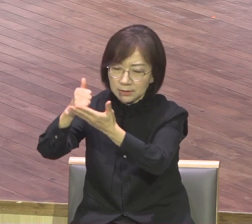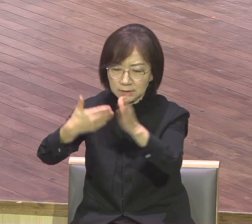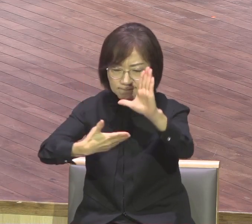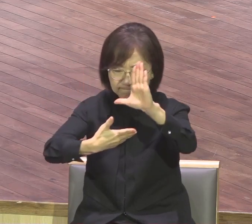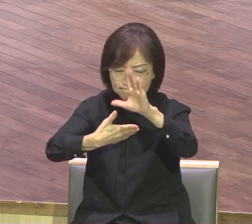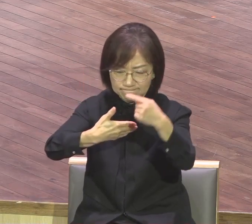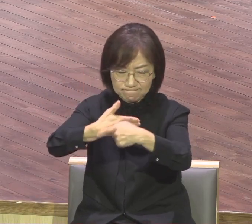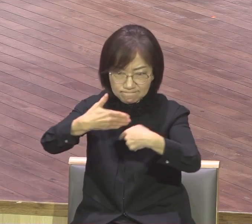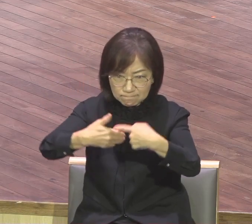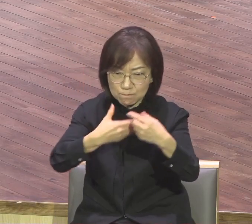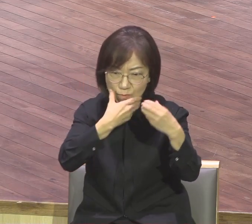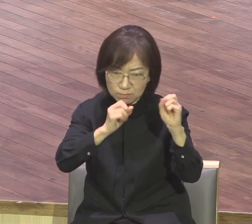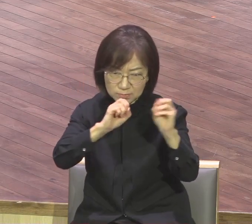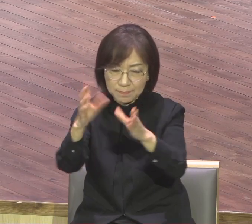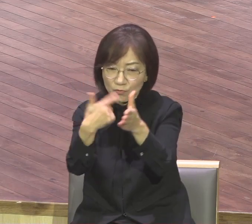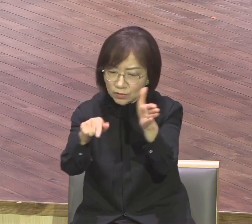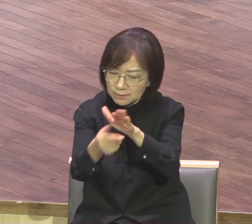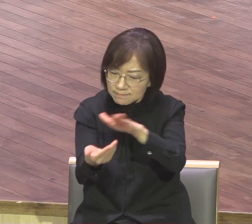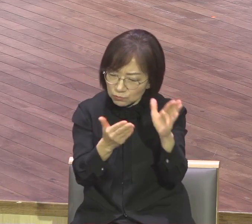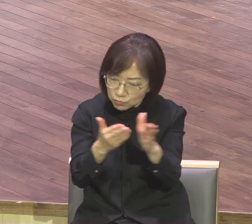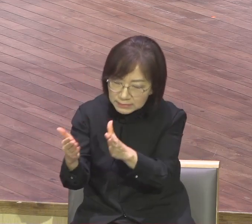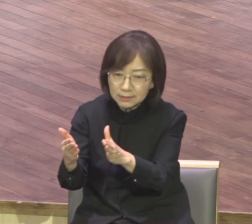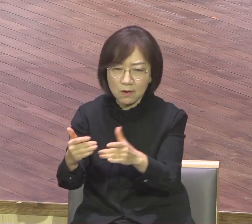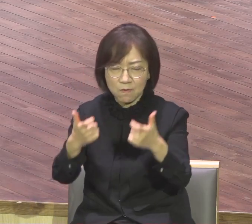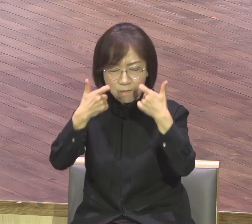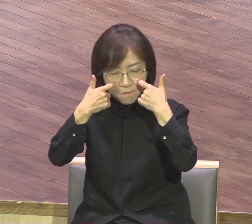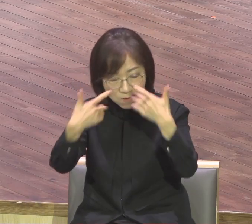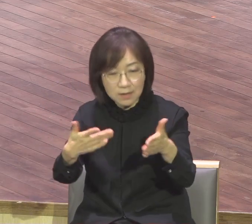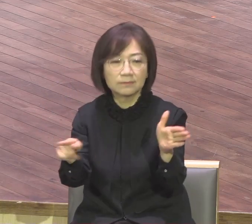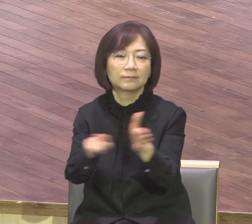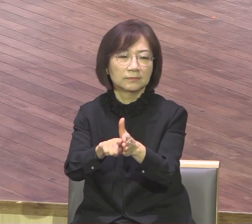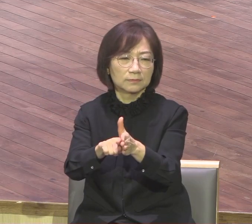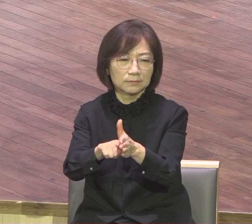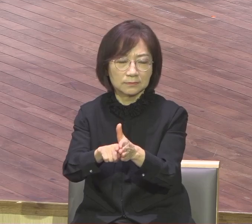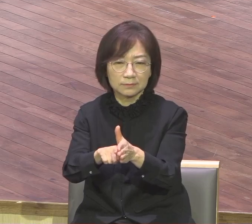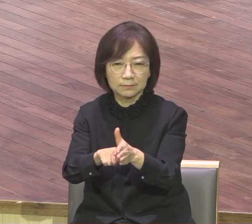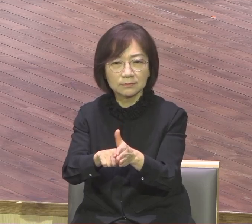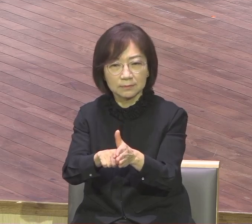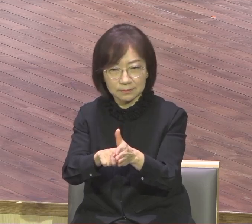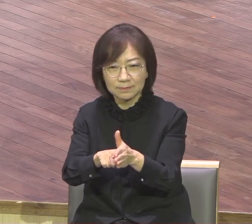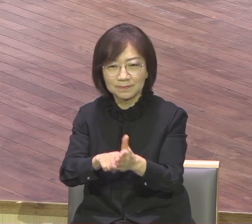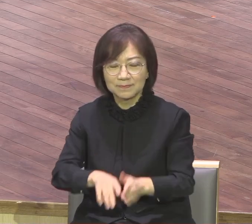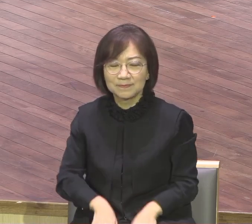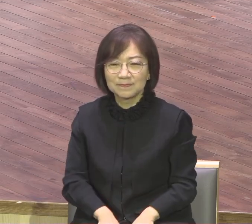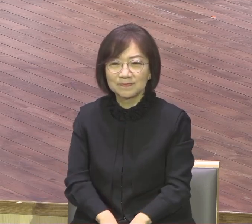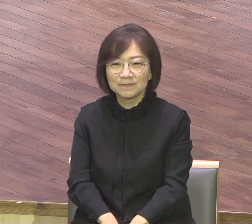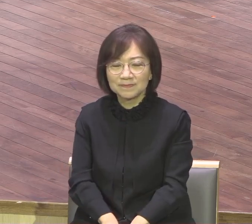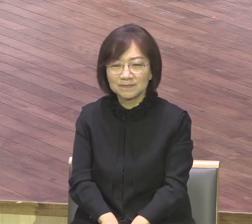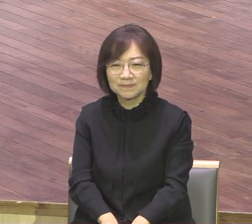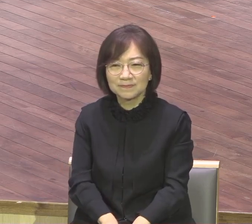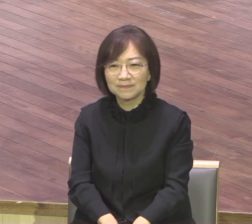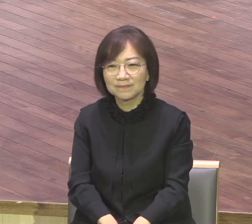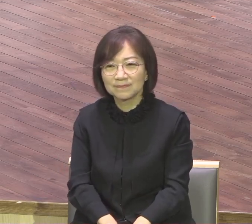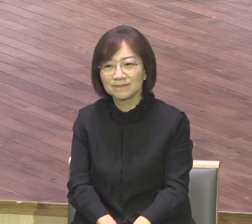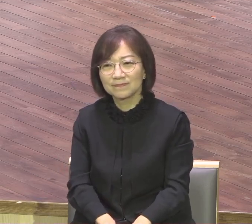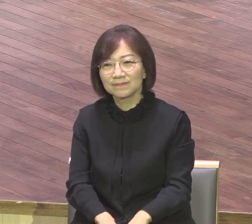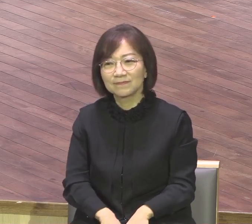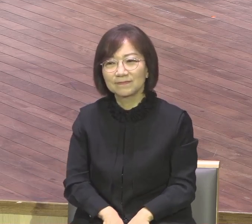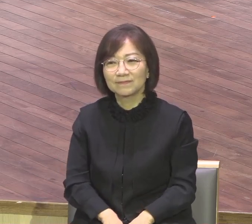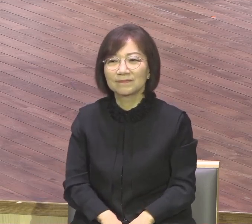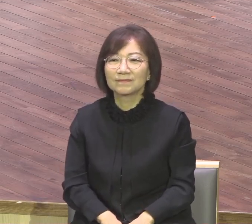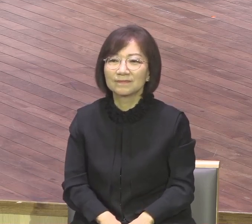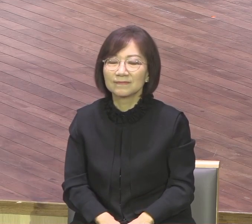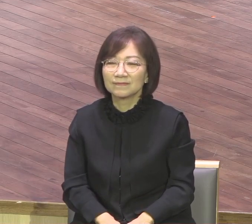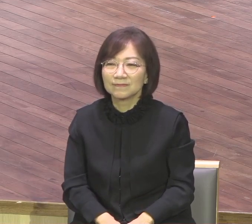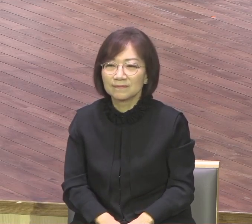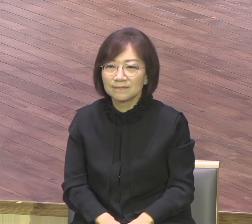Y vengo aquí veo al pastor Andrés y a través abierto por la puerta del misionero Chongmunchi y me doy cuenta que es una puerta muy grande